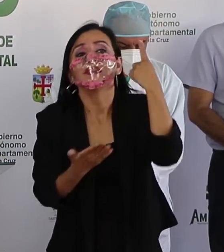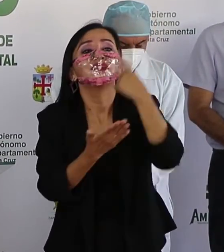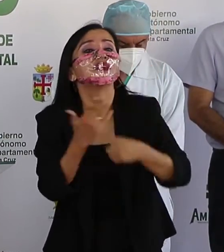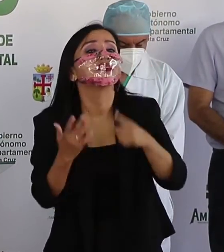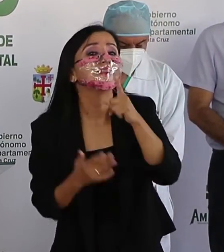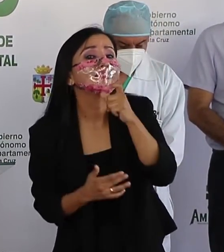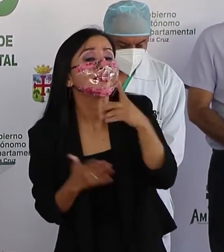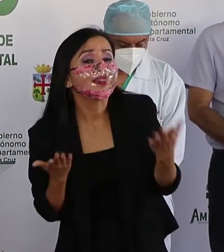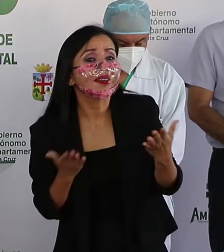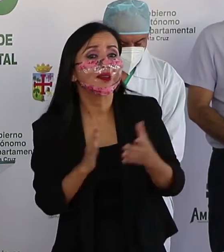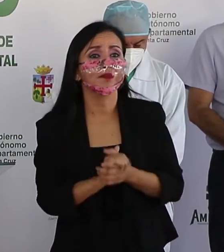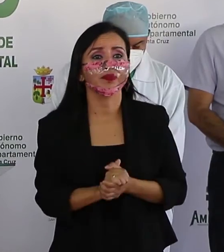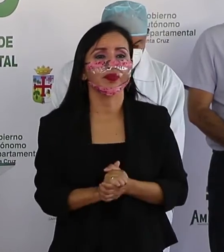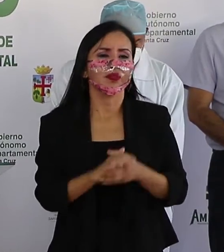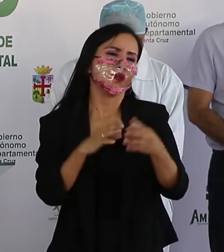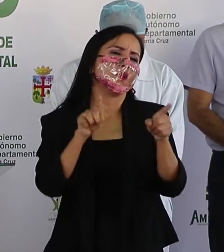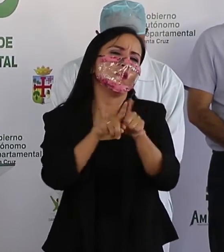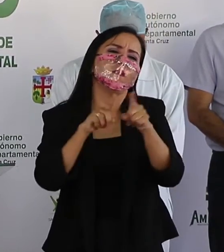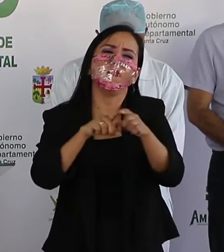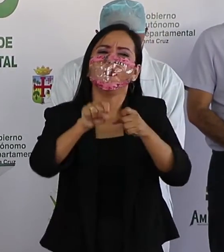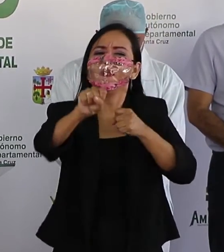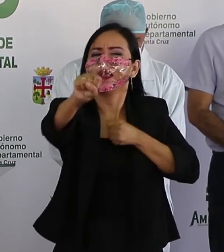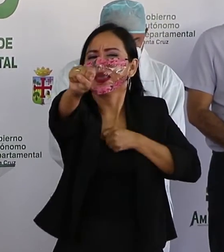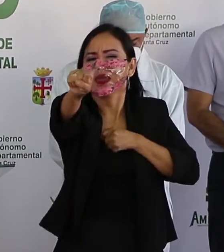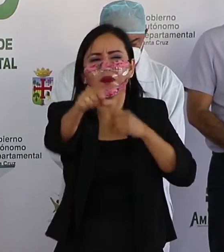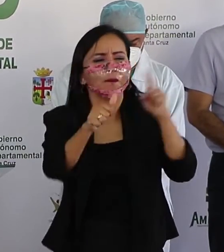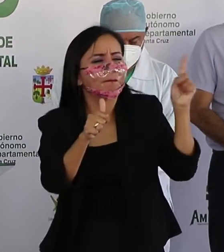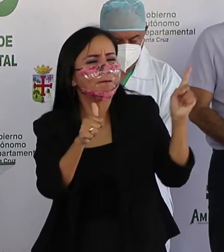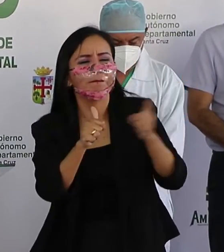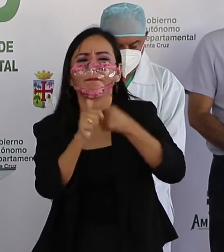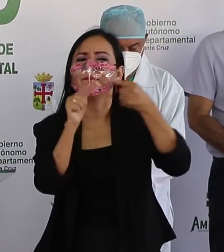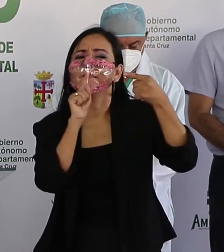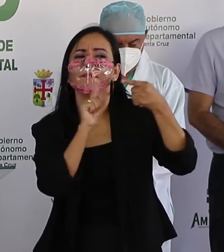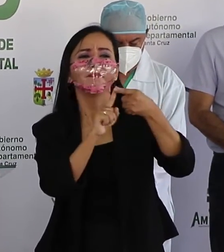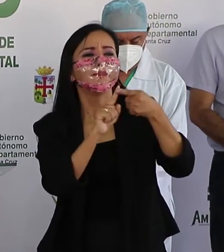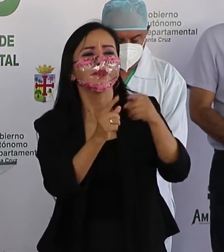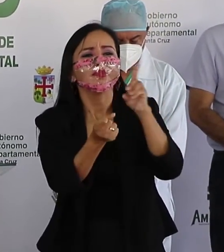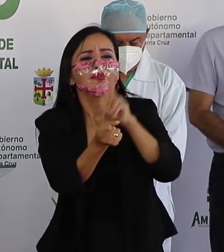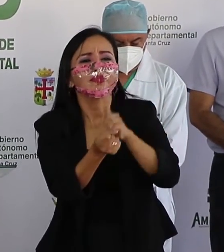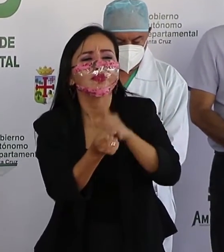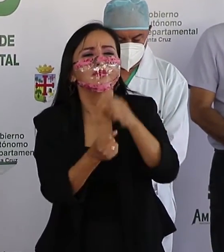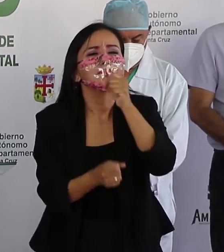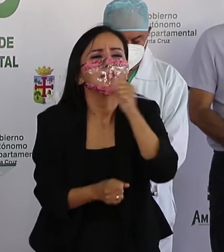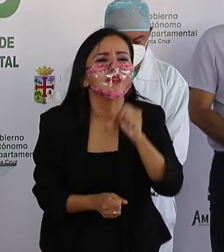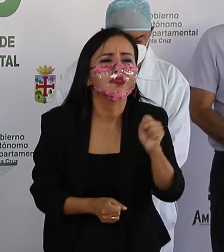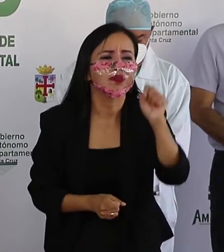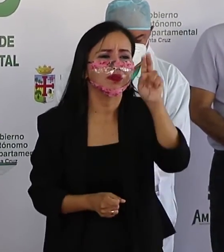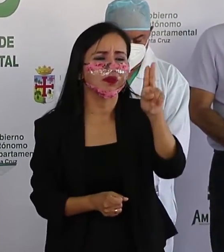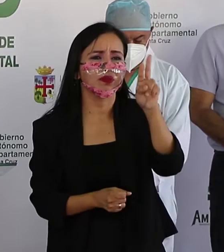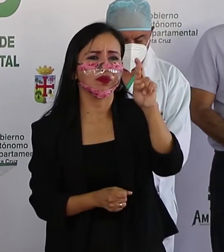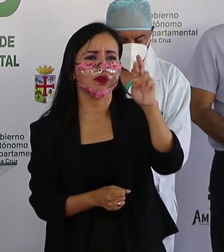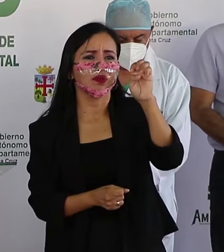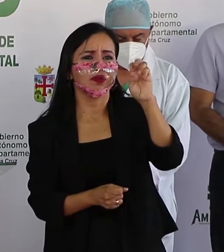de mencionar a nuestro héroe principal, que fue el doctor Oscar Urenda.